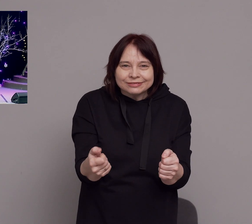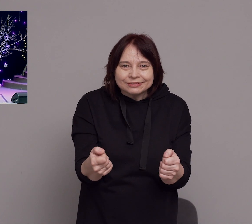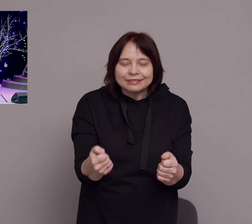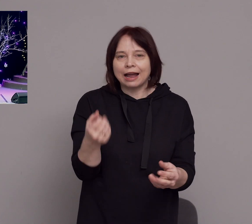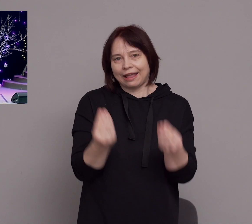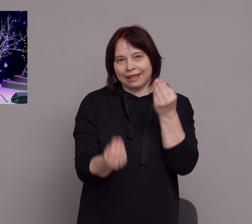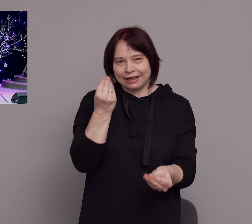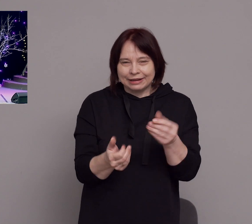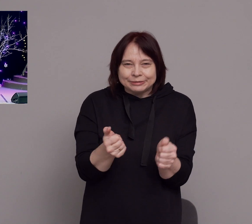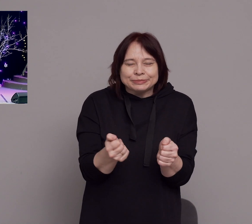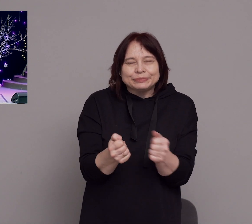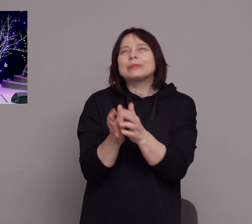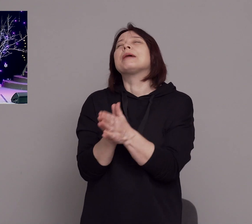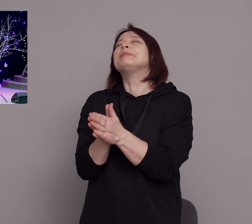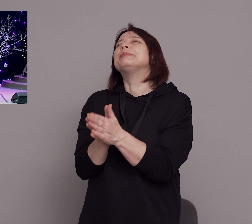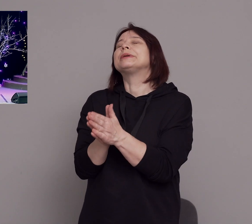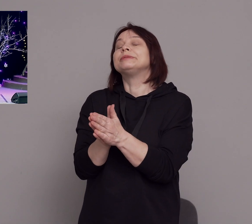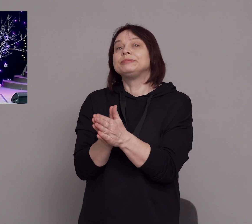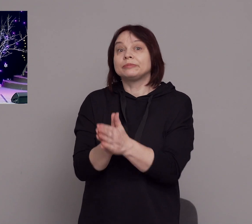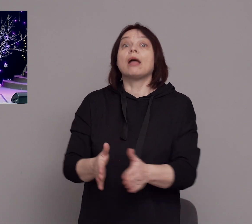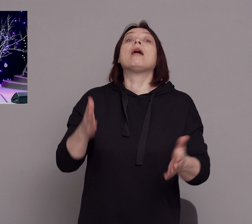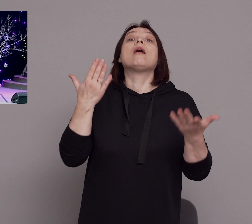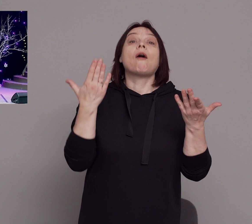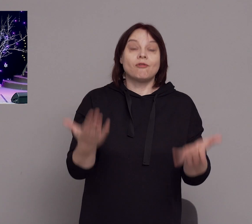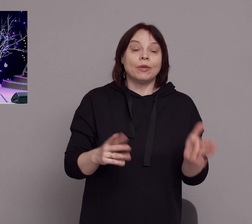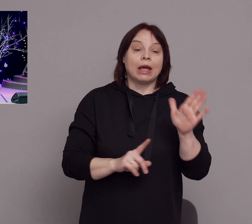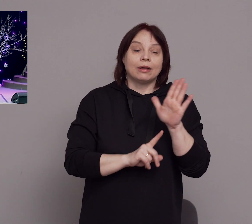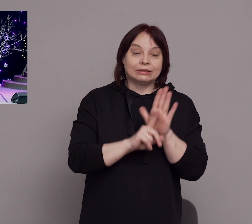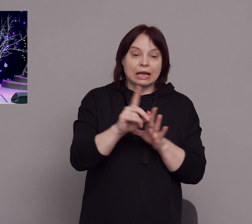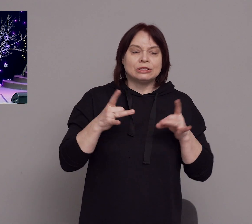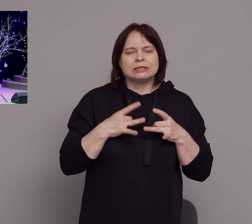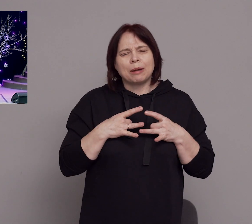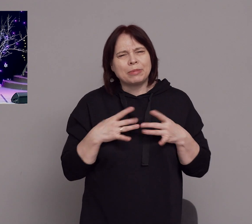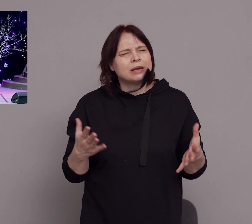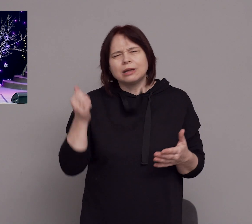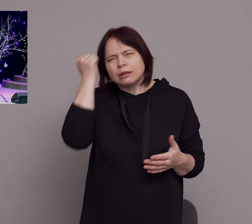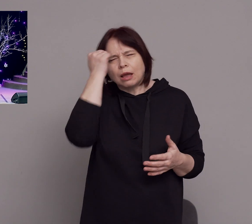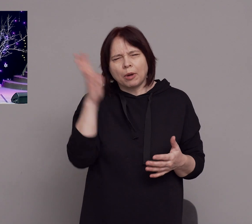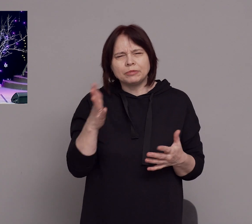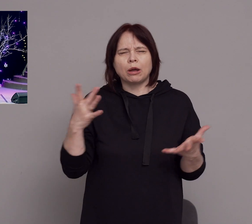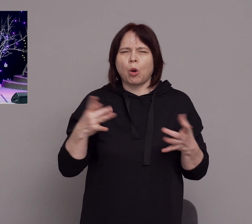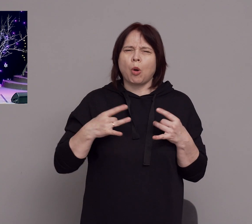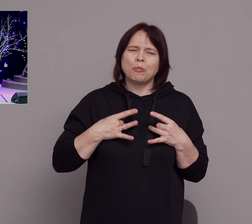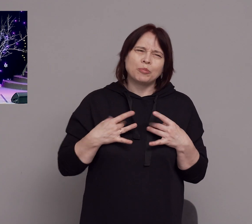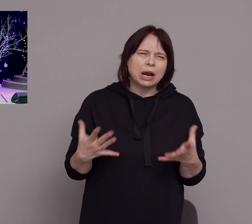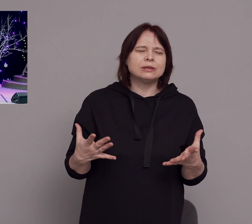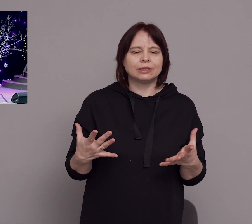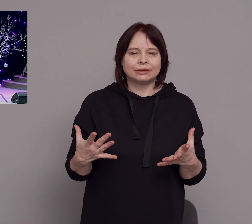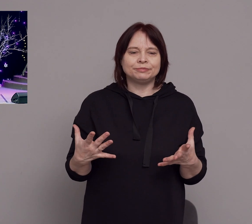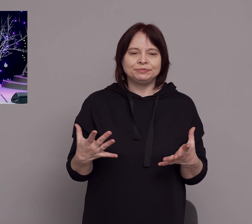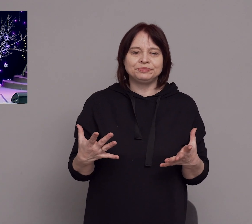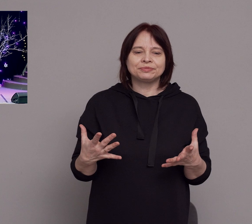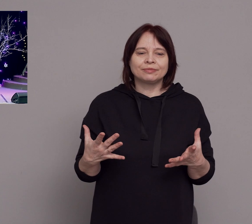очень просили наших родителей. И вот настал праздник, я не помню точно, какой это был праздник, но это был какой-то из праздников,